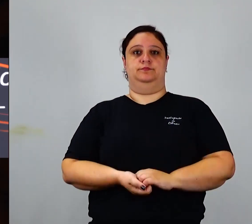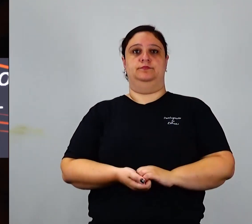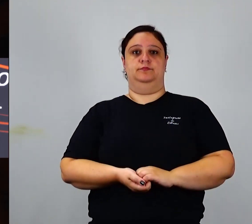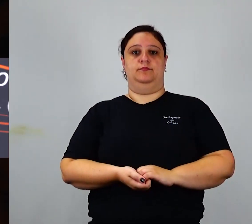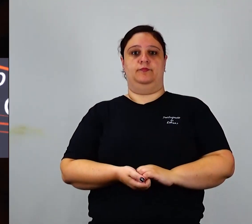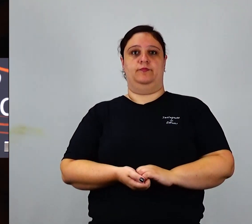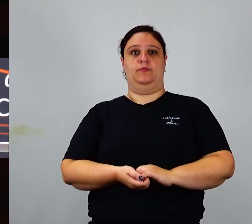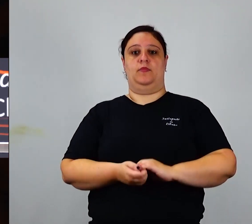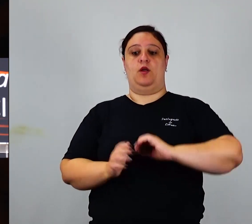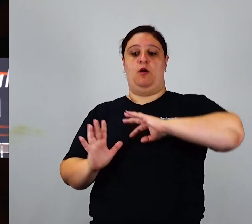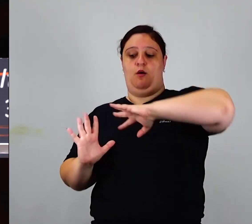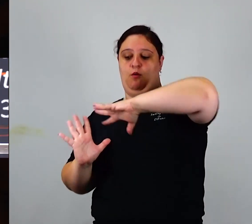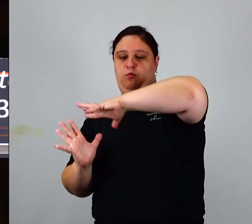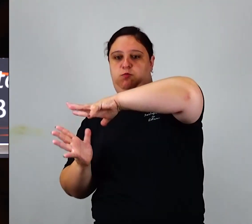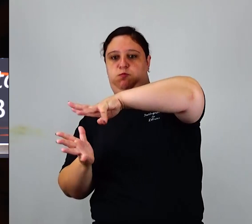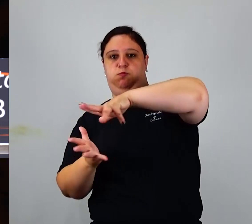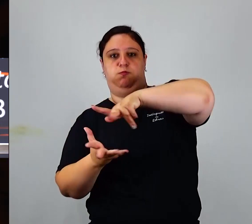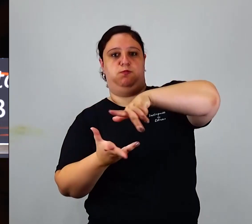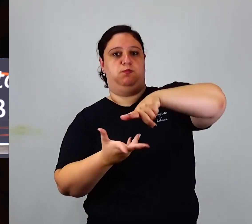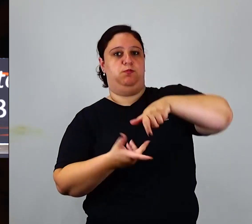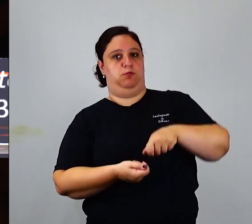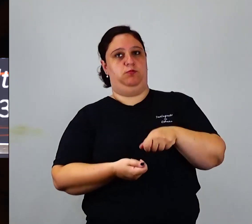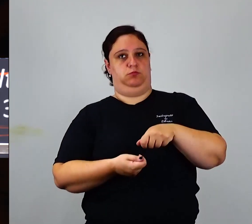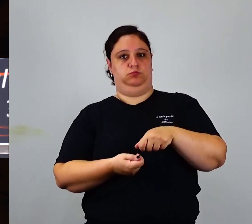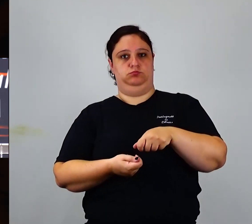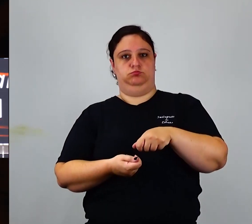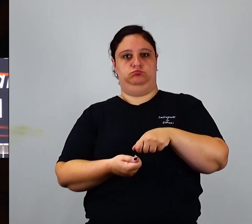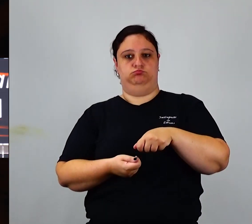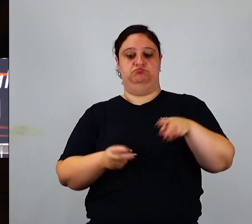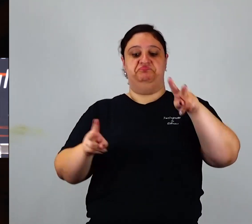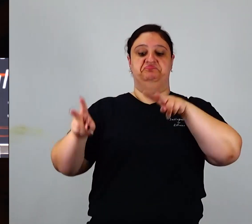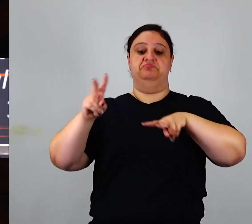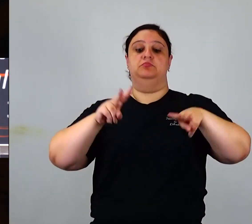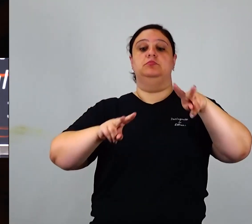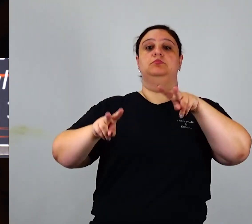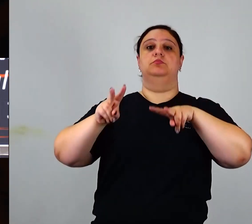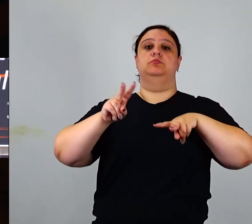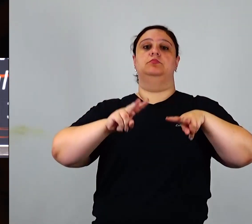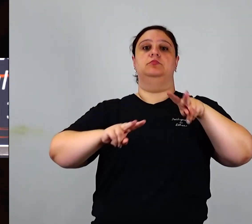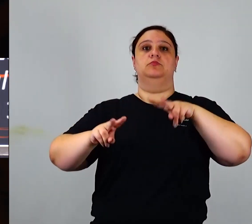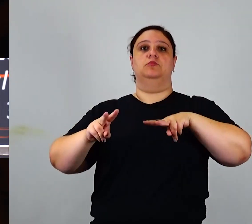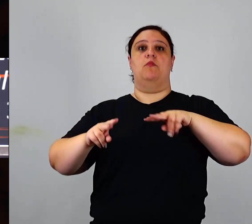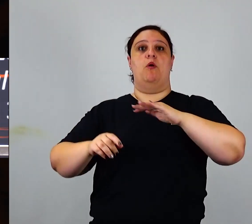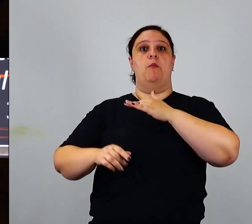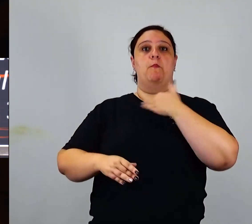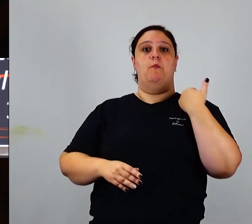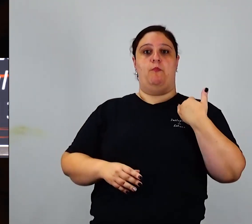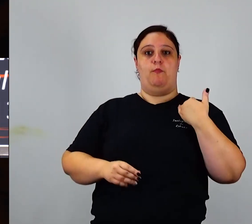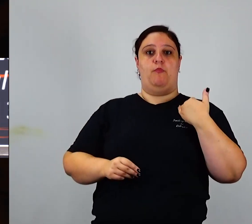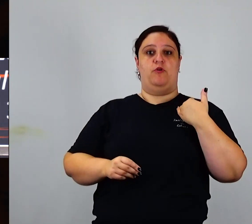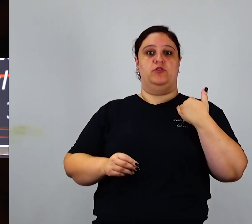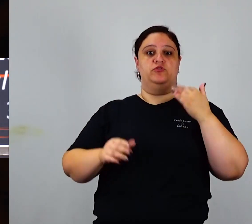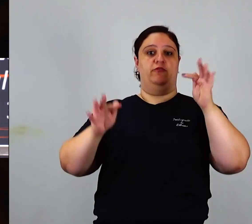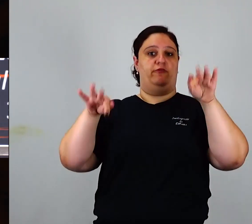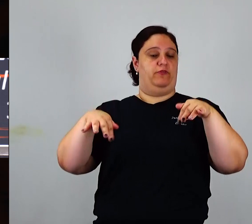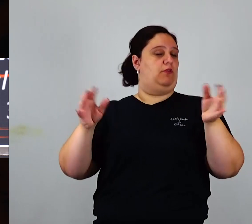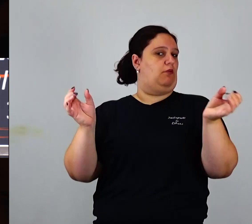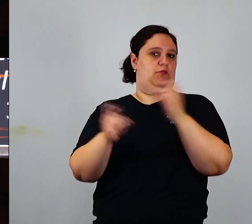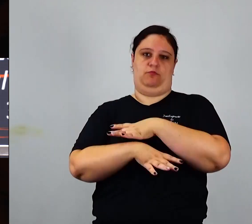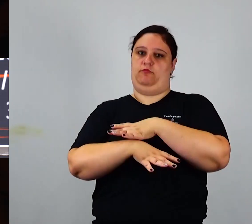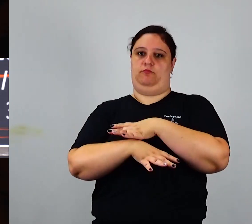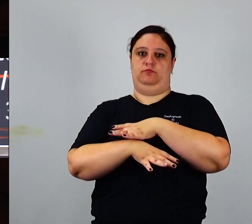no mundo natural, no mundo como nós vemos, a morte é o ponto final da